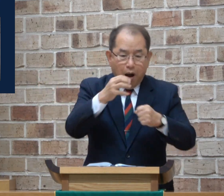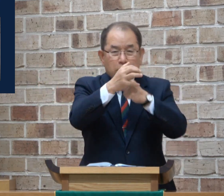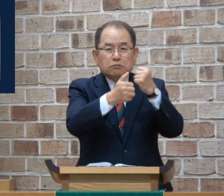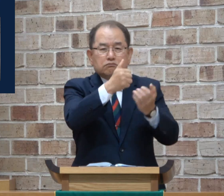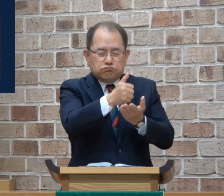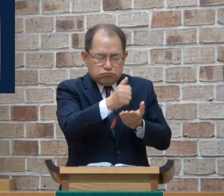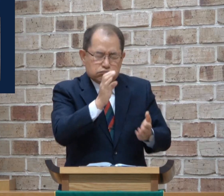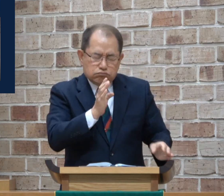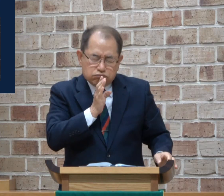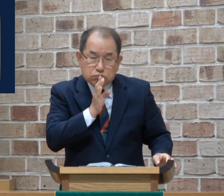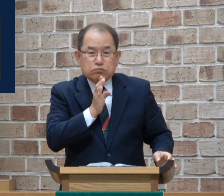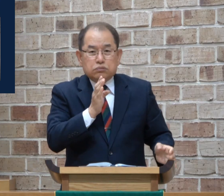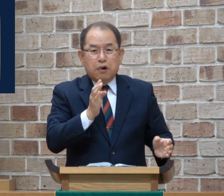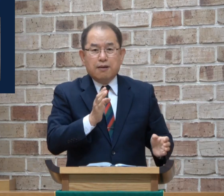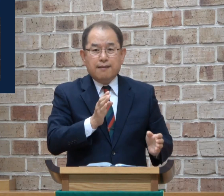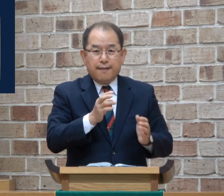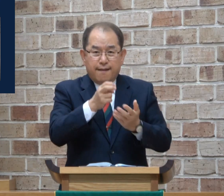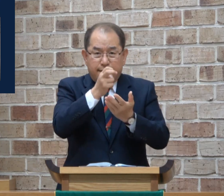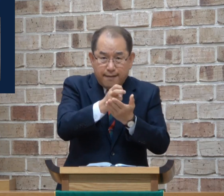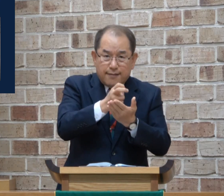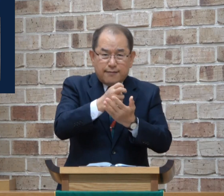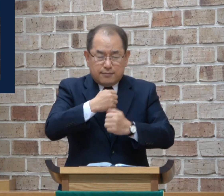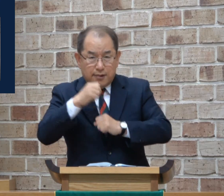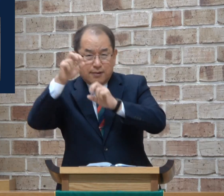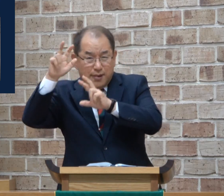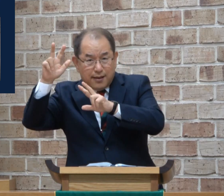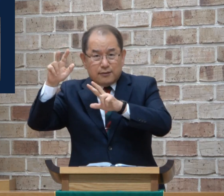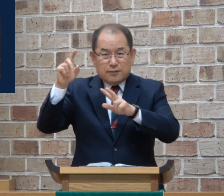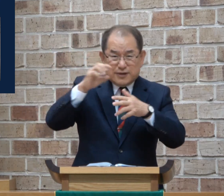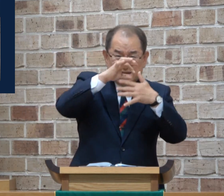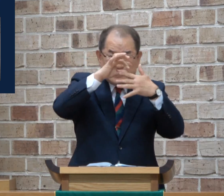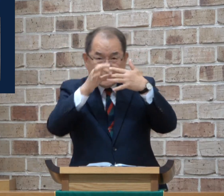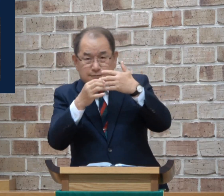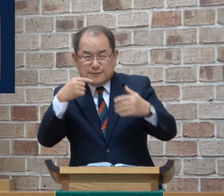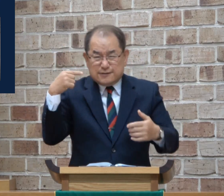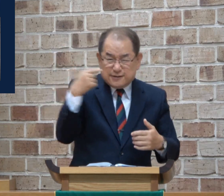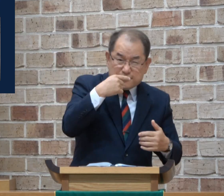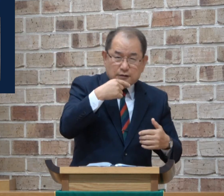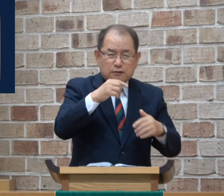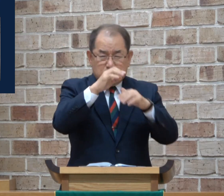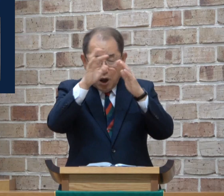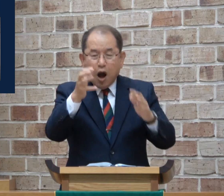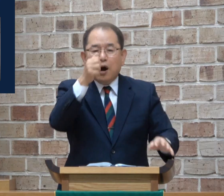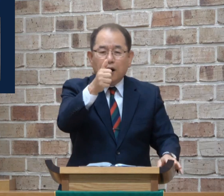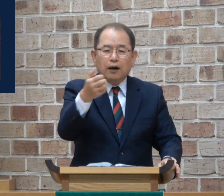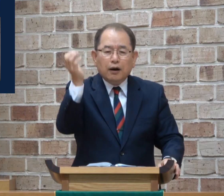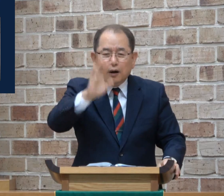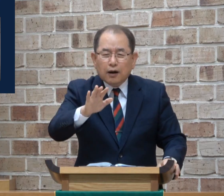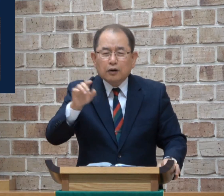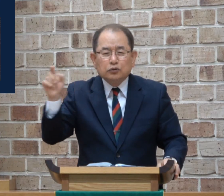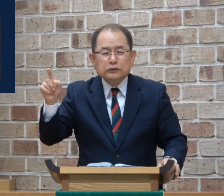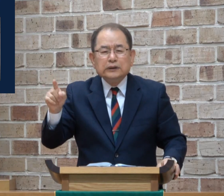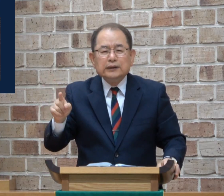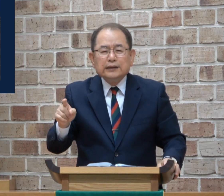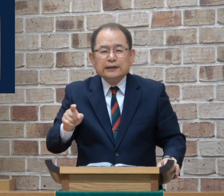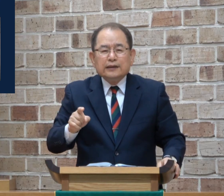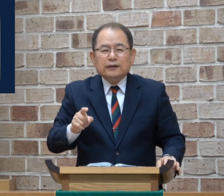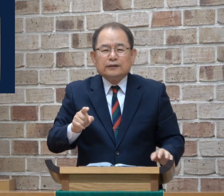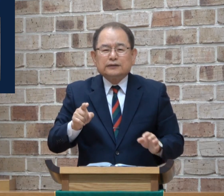정말 율법을 철저히 지키고 모든 것을 율법대로 잘하지만 그 사람들의